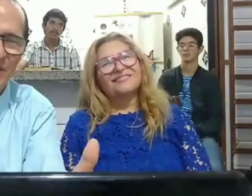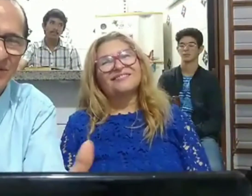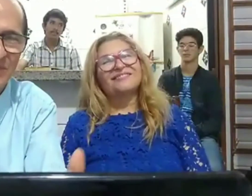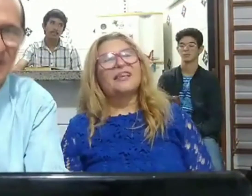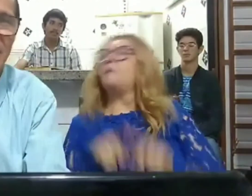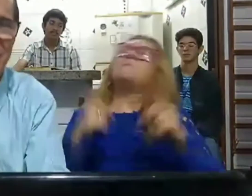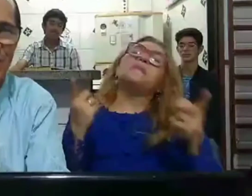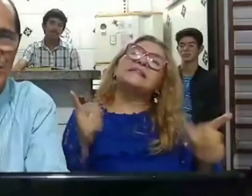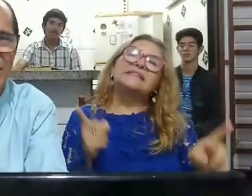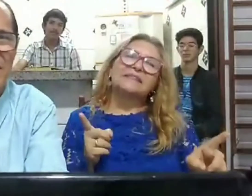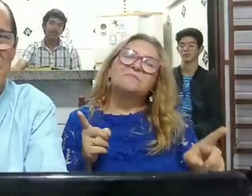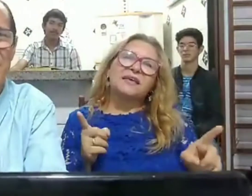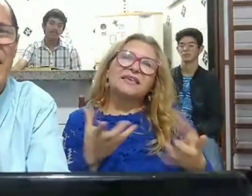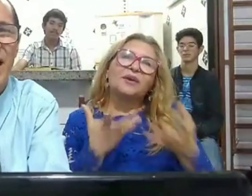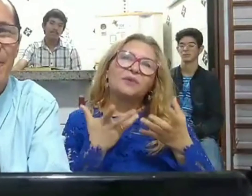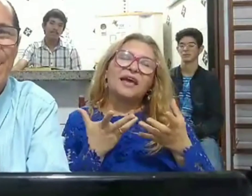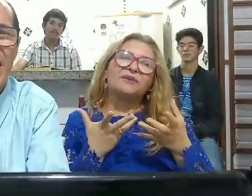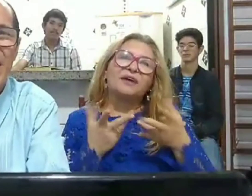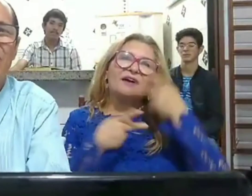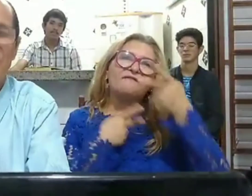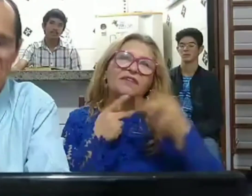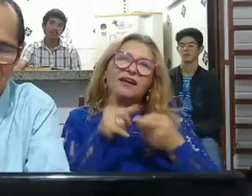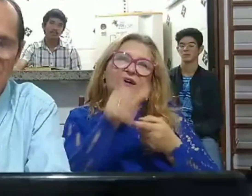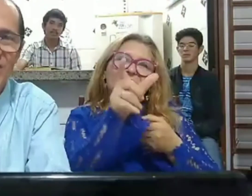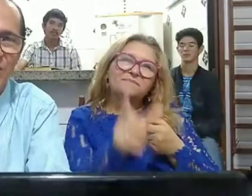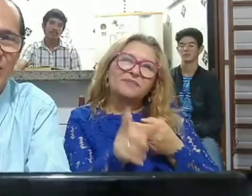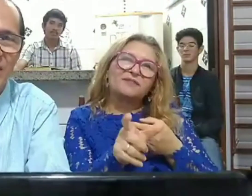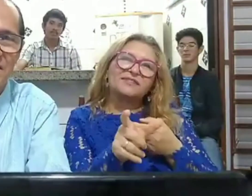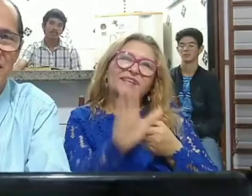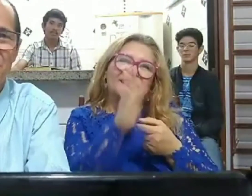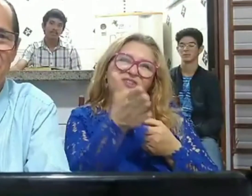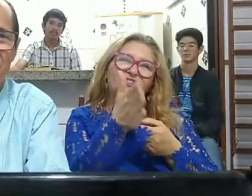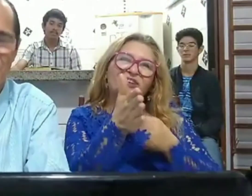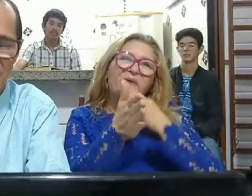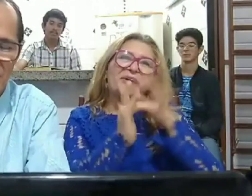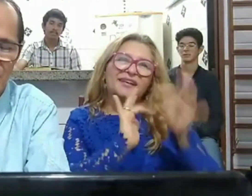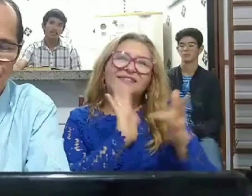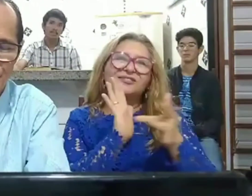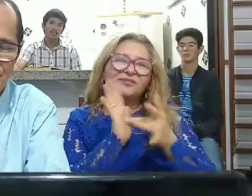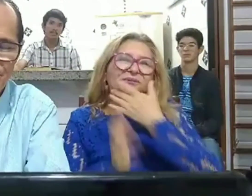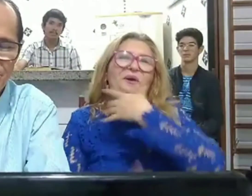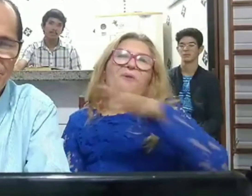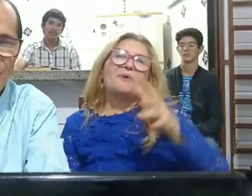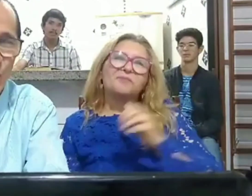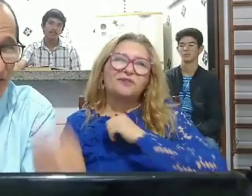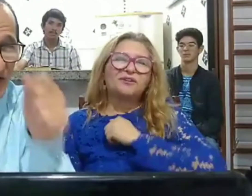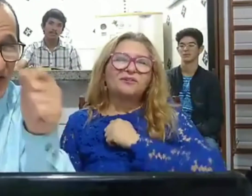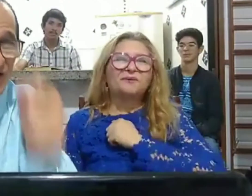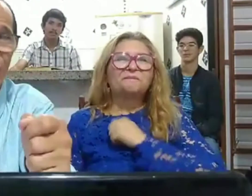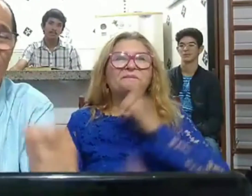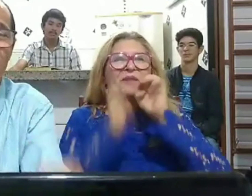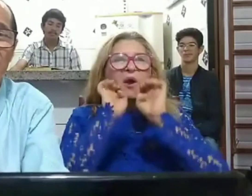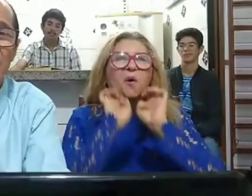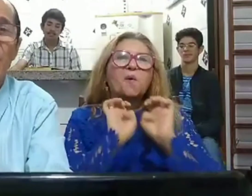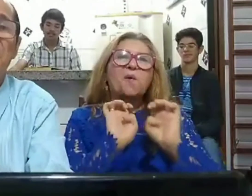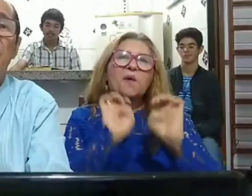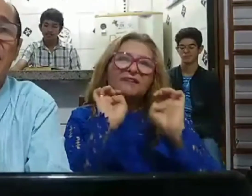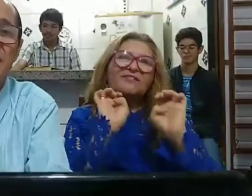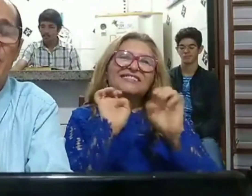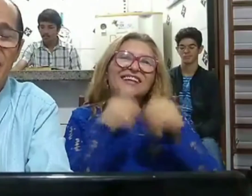eu quero também nesta noite desafiar você que já conhece Jesus como Salvador. O Evangelho